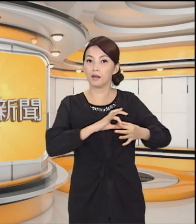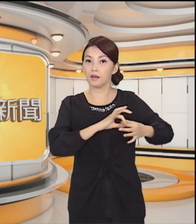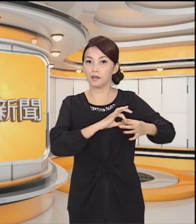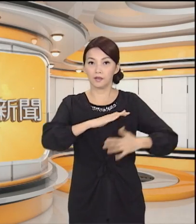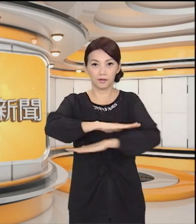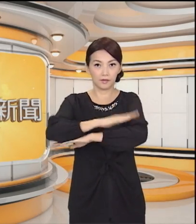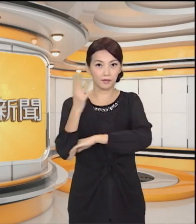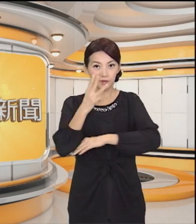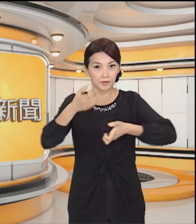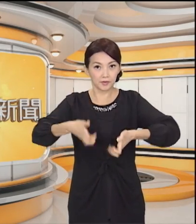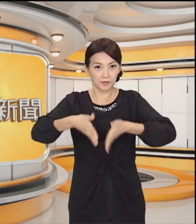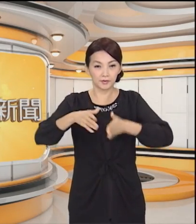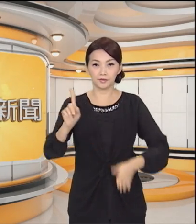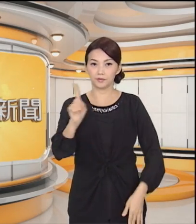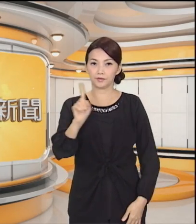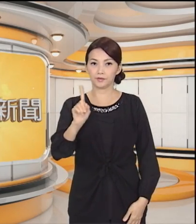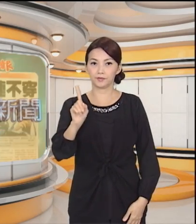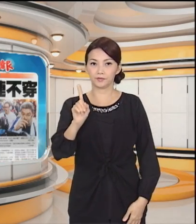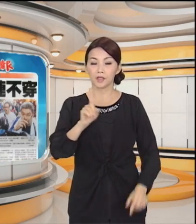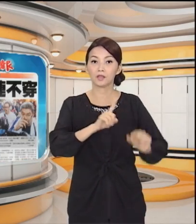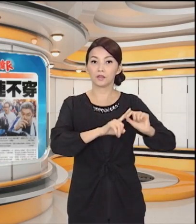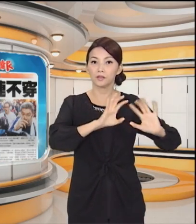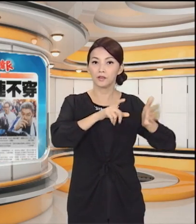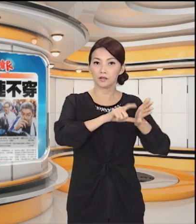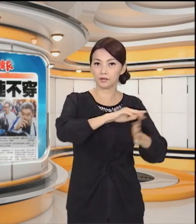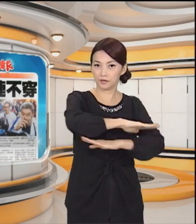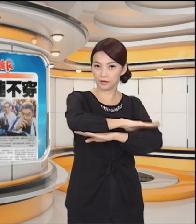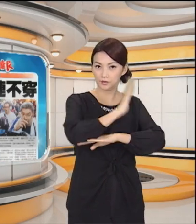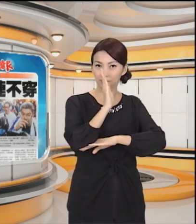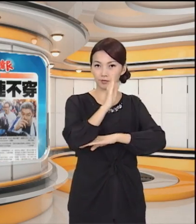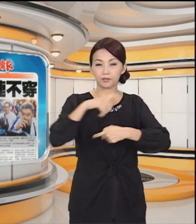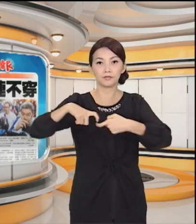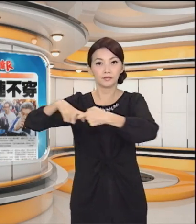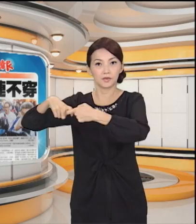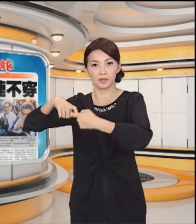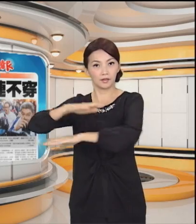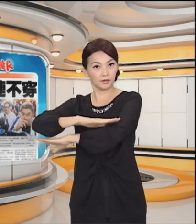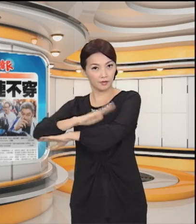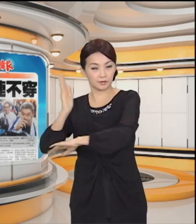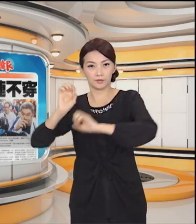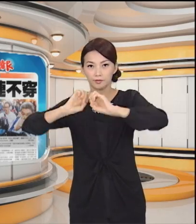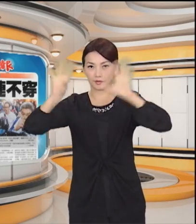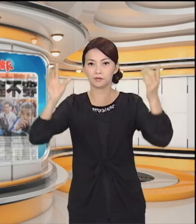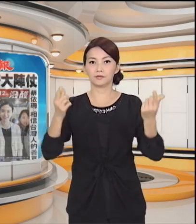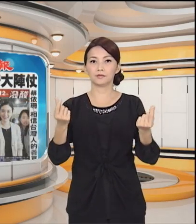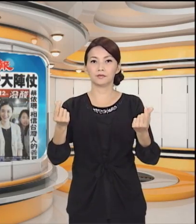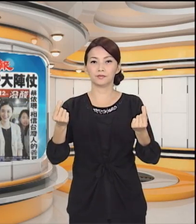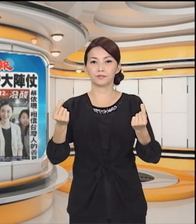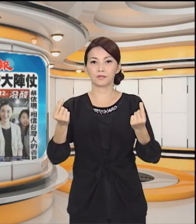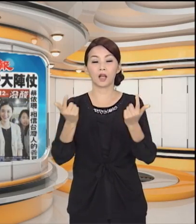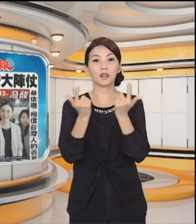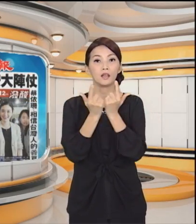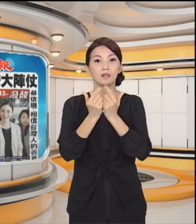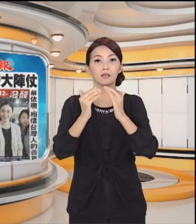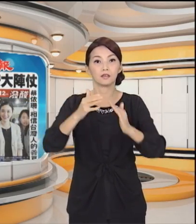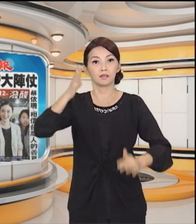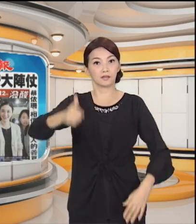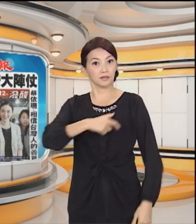来关心各大报的头条焦点。中国时报和联合报的头条也是台北市长选举，传